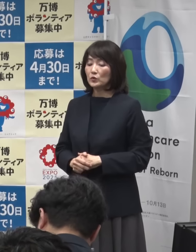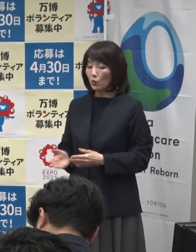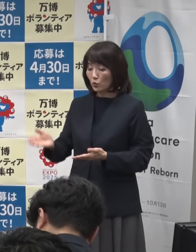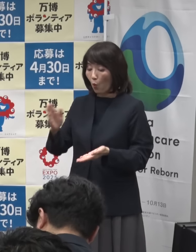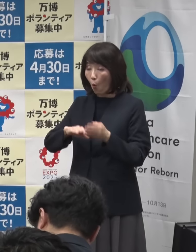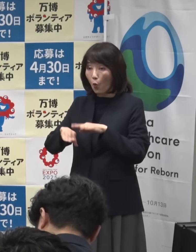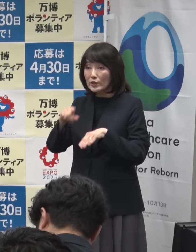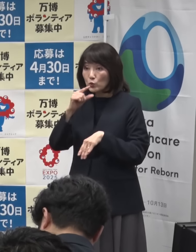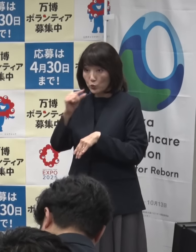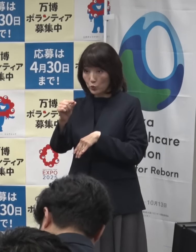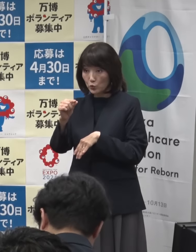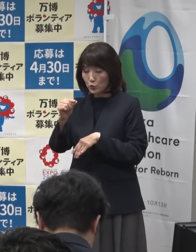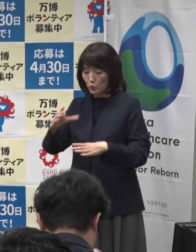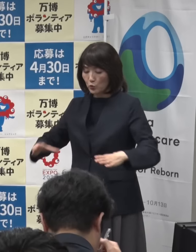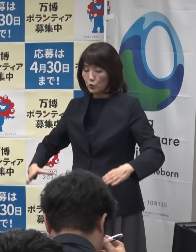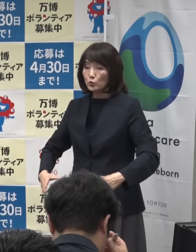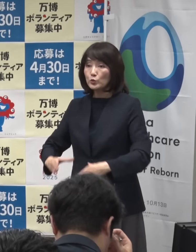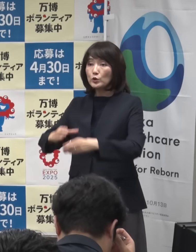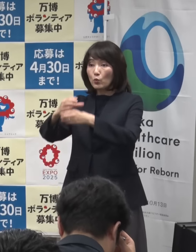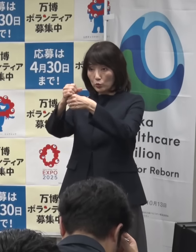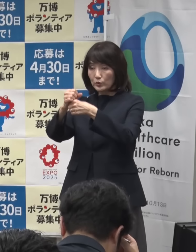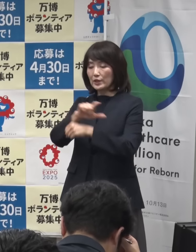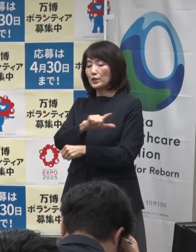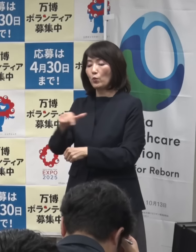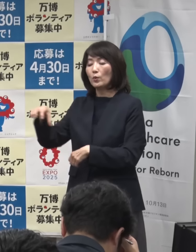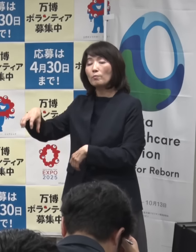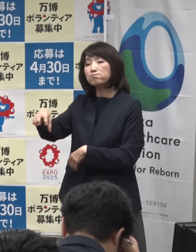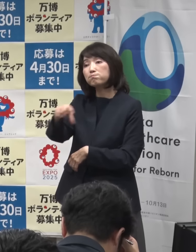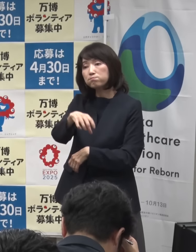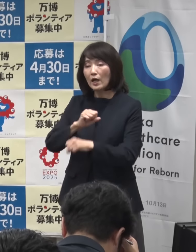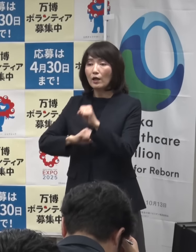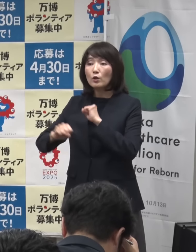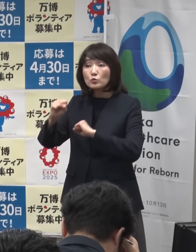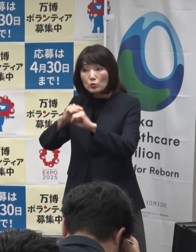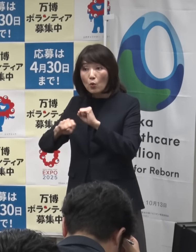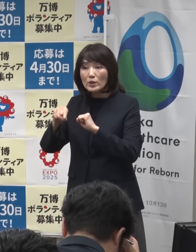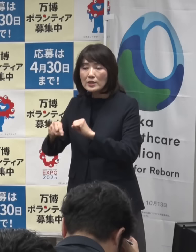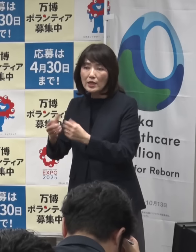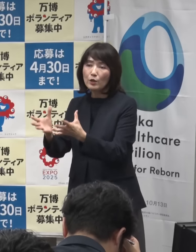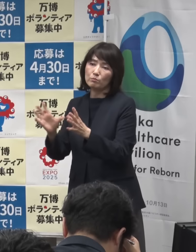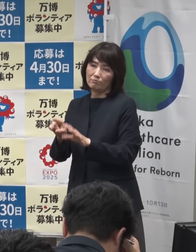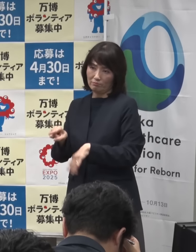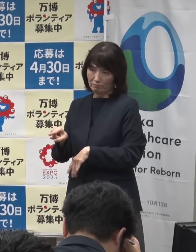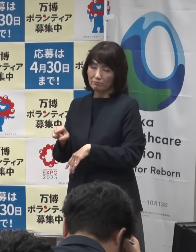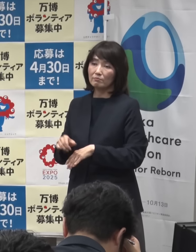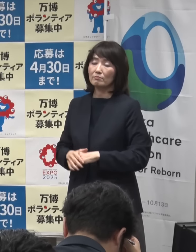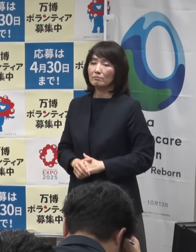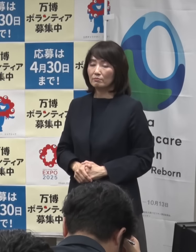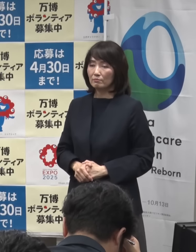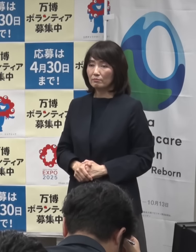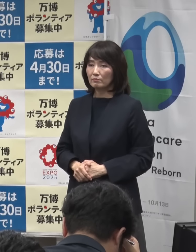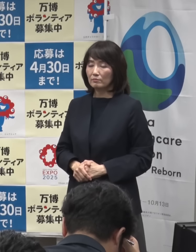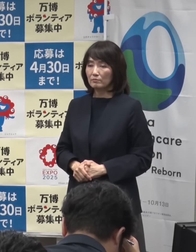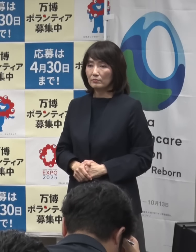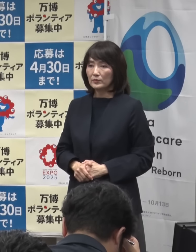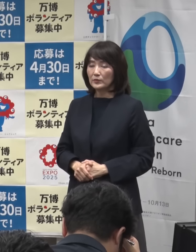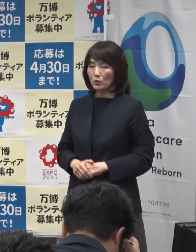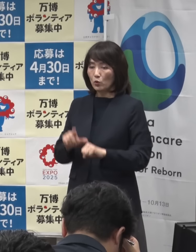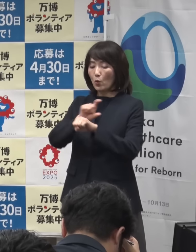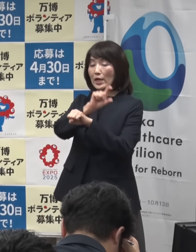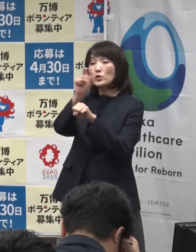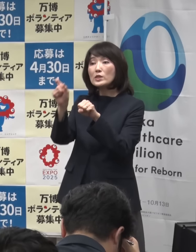を、折り鶴釣りを作ってさまざまなところで活動をされておられまして、この SDGs